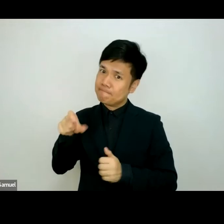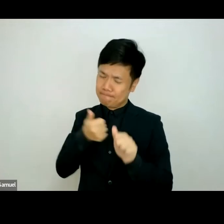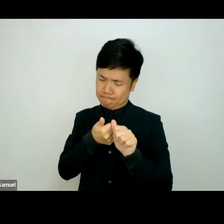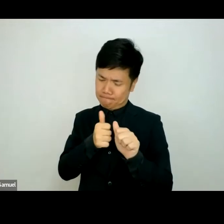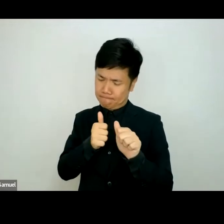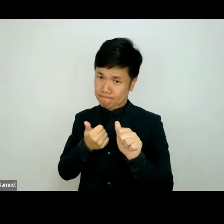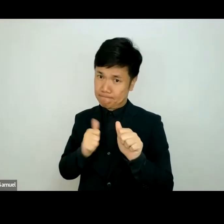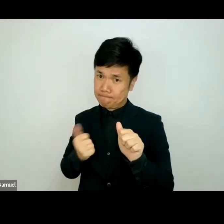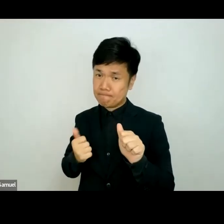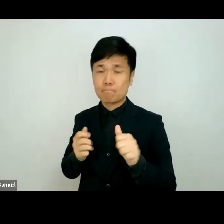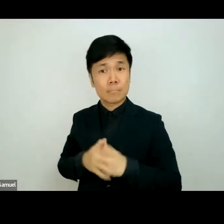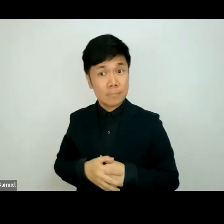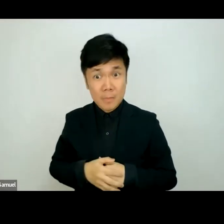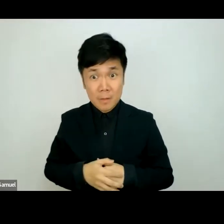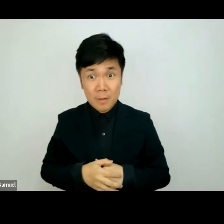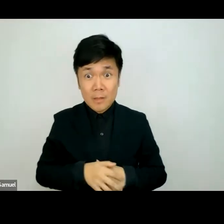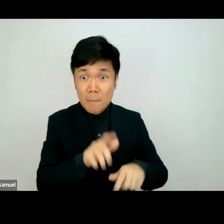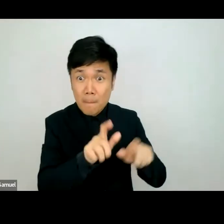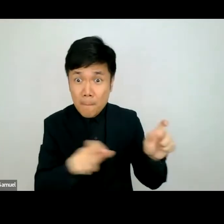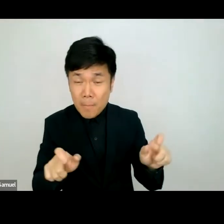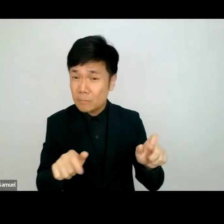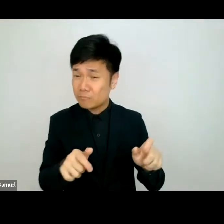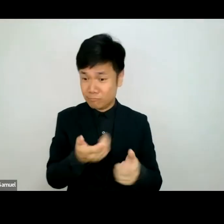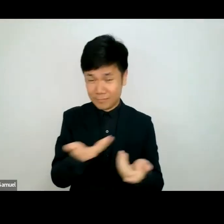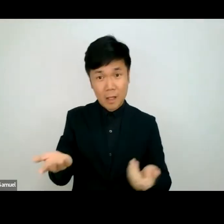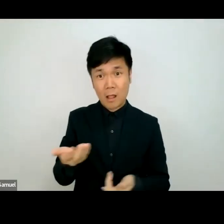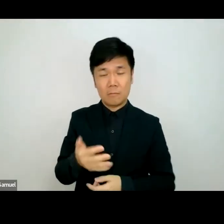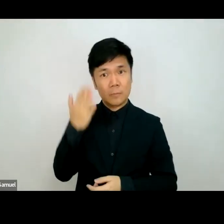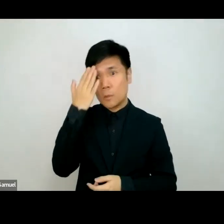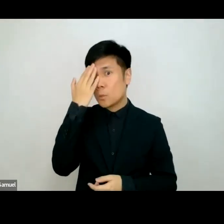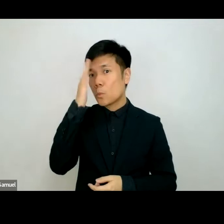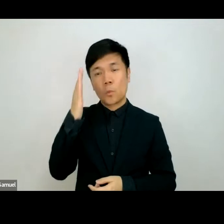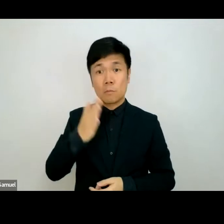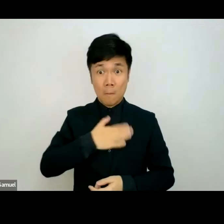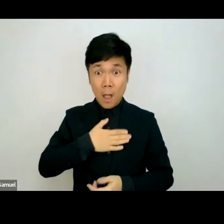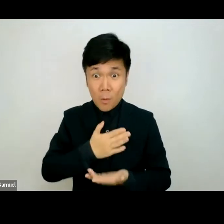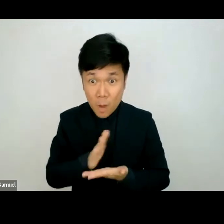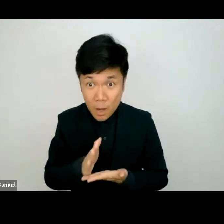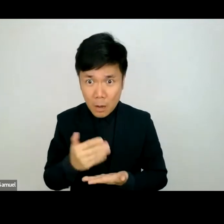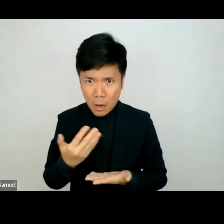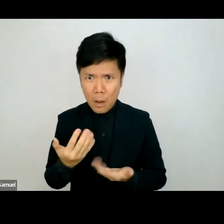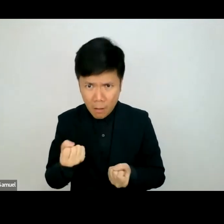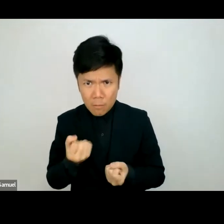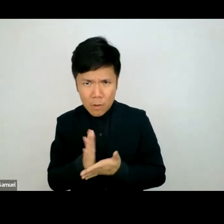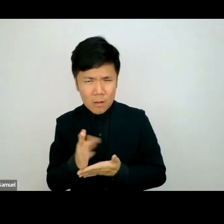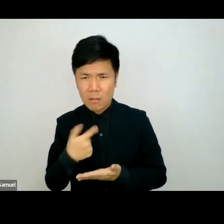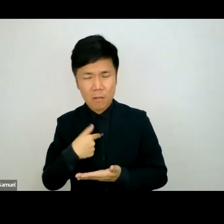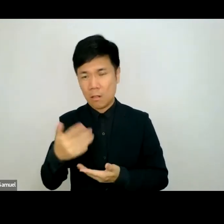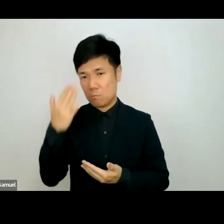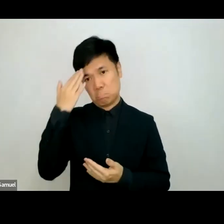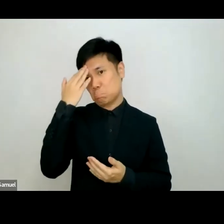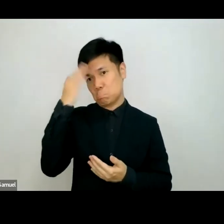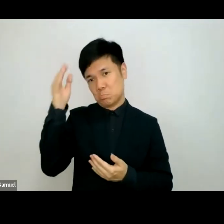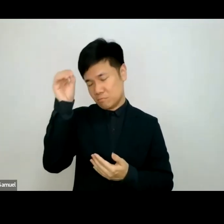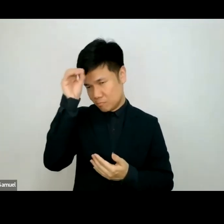environnementales. Les personnes et les femmes indigènes en situation de handicap ne sont pas conscientes de